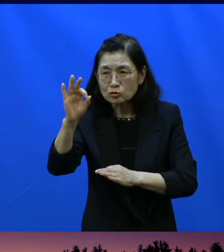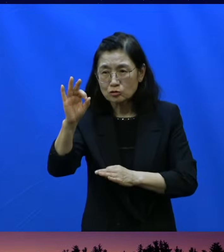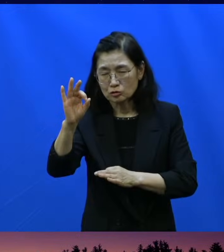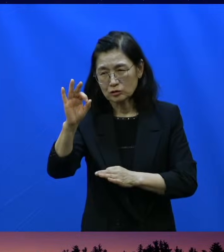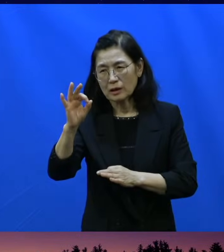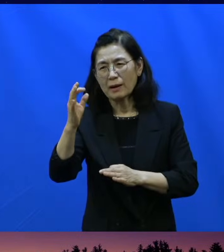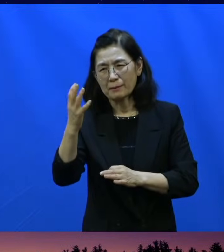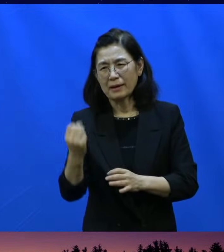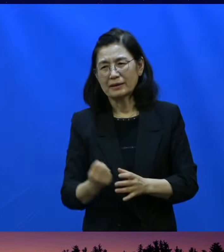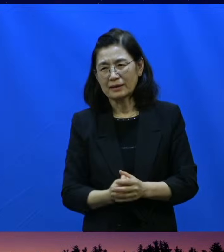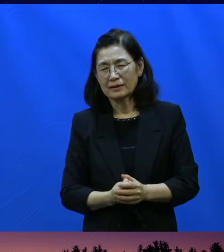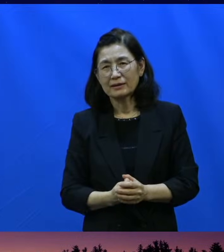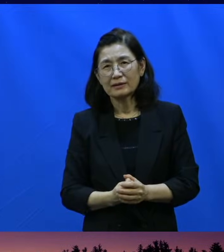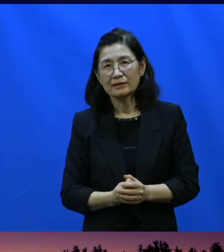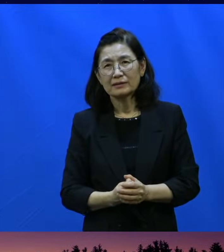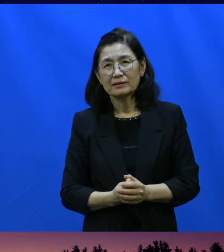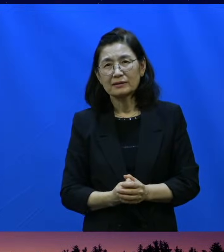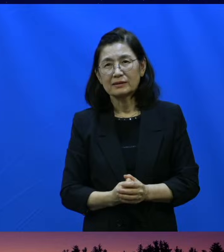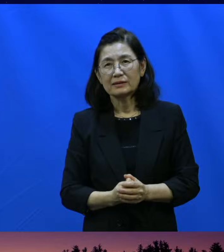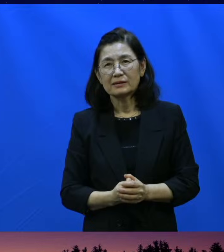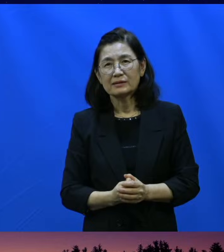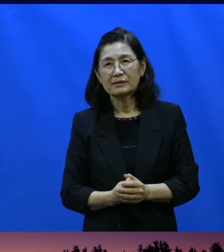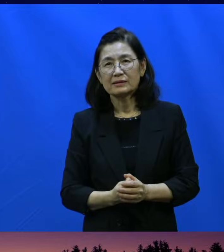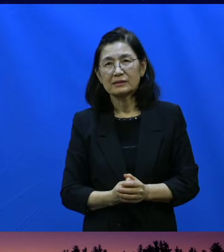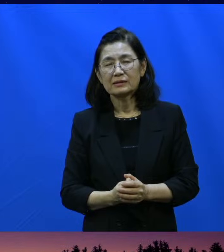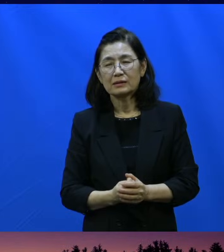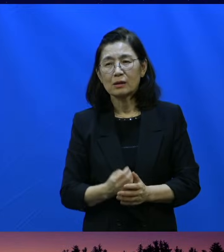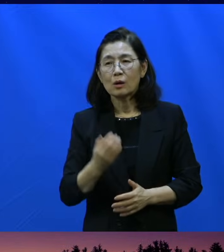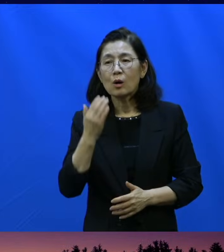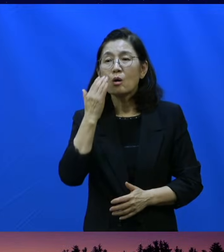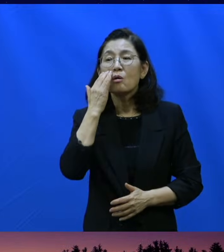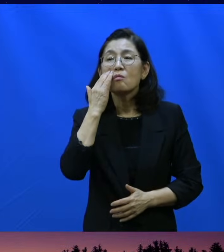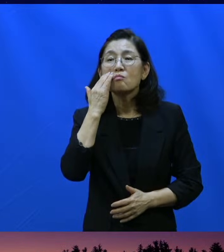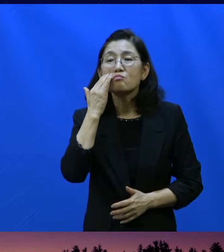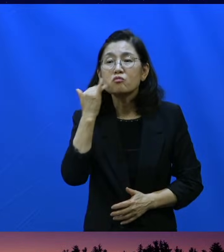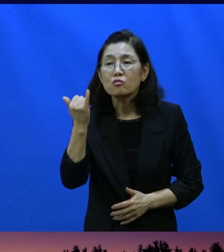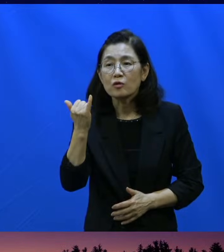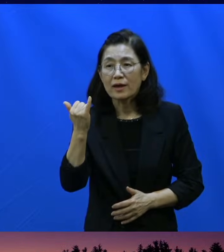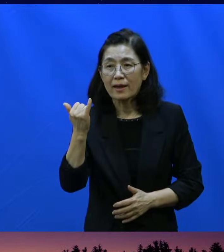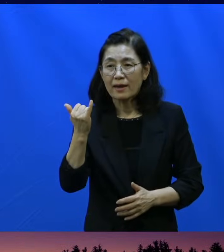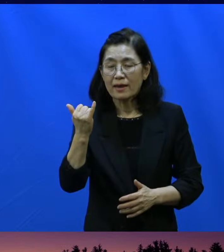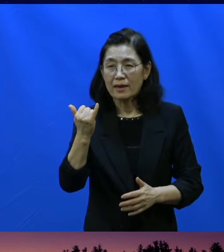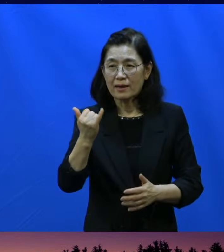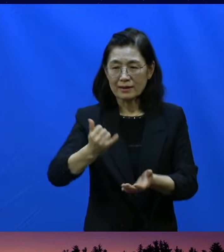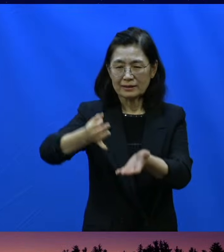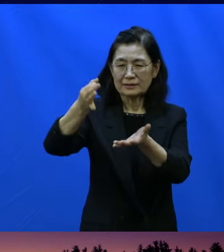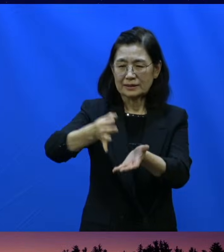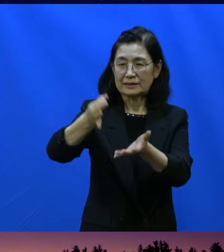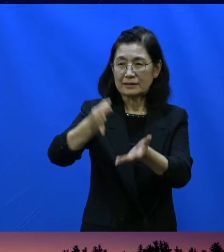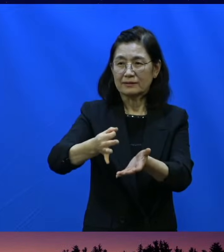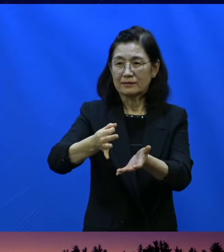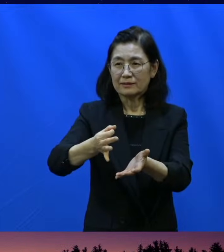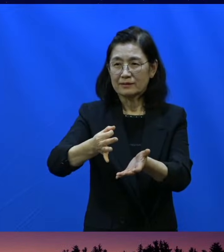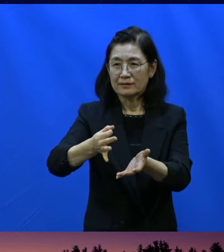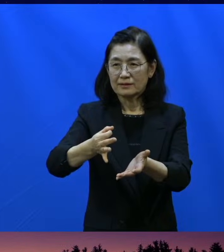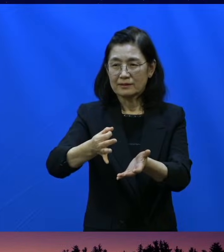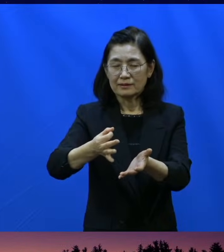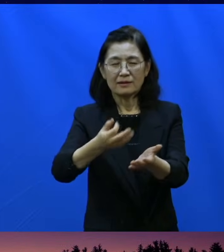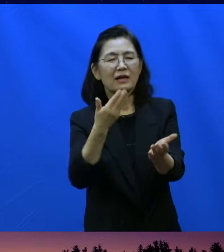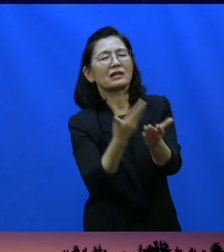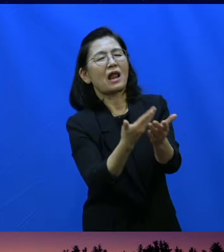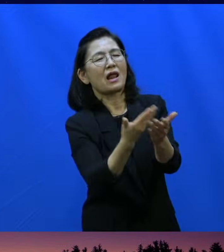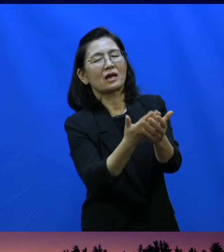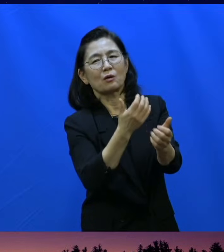그건 진짜 나쁜 짓을 한 거예요. 그죠? 부모의 유산을, 아버지의 유산을 살아있는데 빼앗듯이 가지고